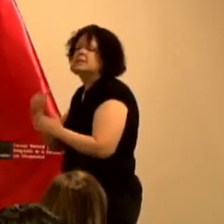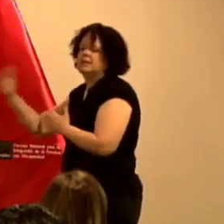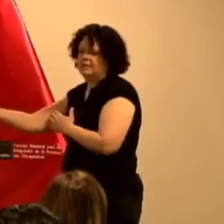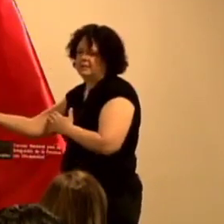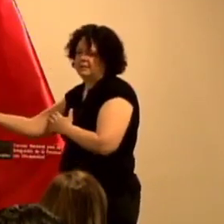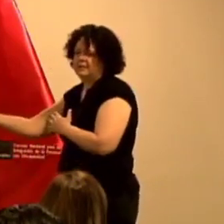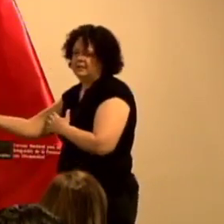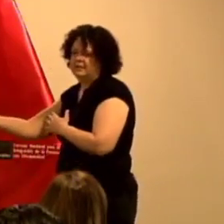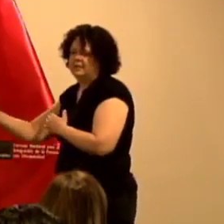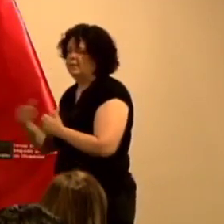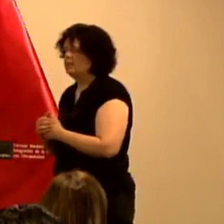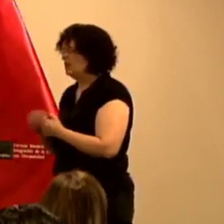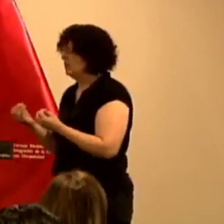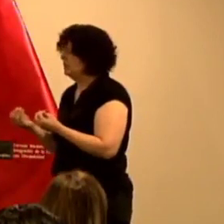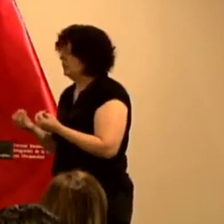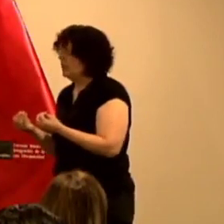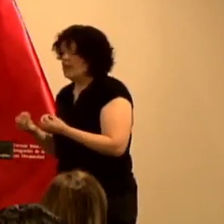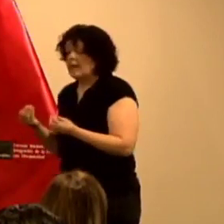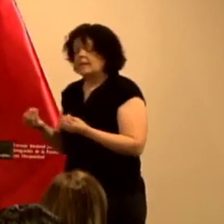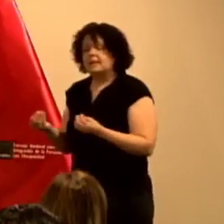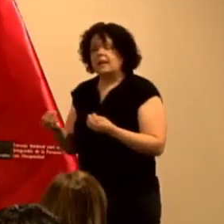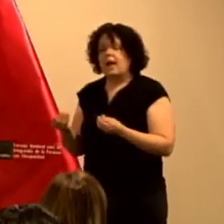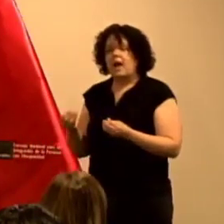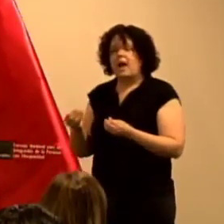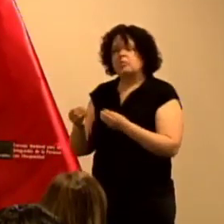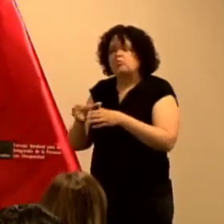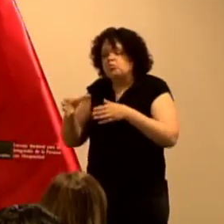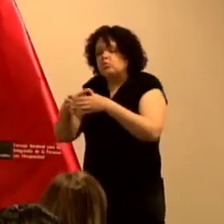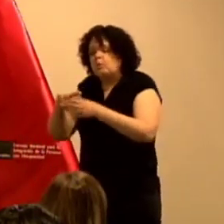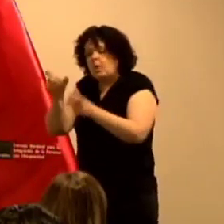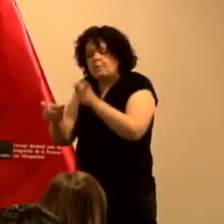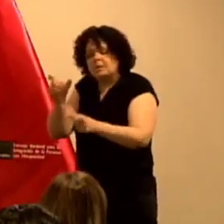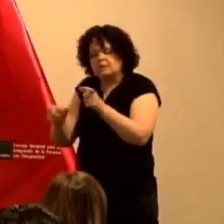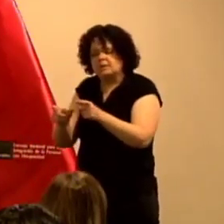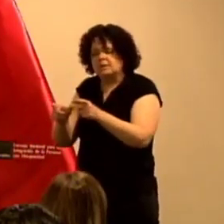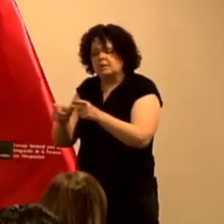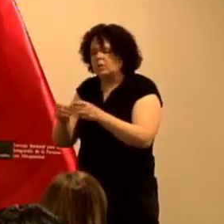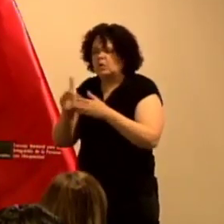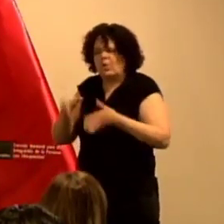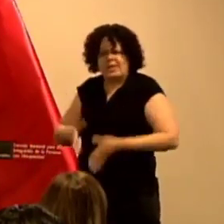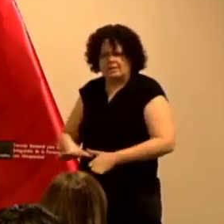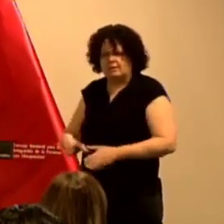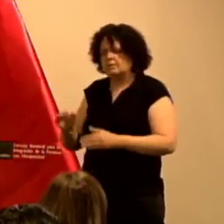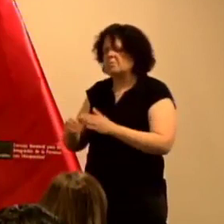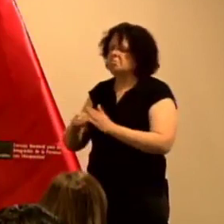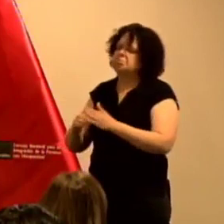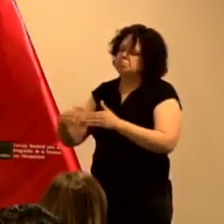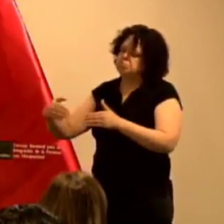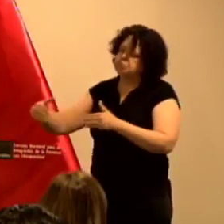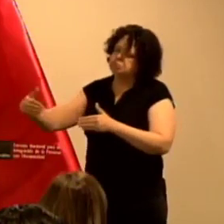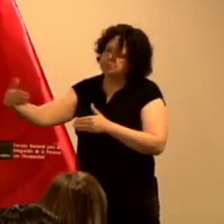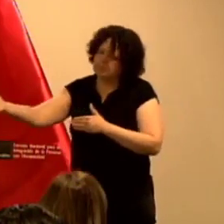discapacidad que adquieren la discapacidad en el transcurso de sus vidas, y de repente una de las causas, no es de repente, sino en realidad es una de las causas